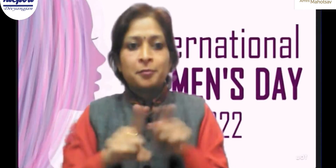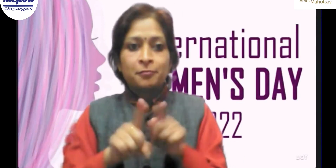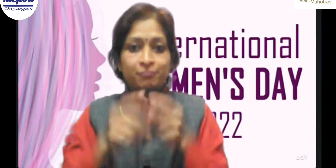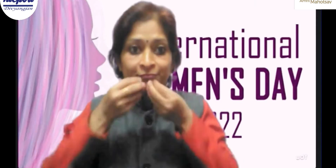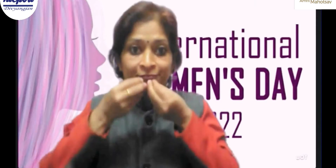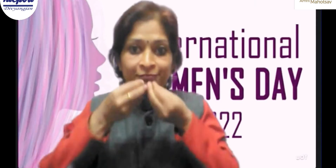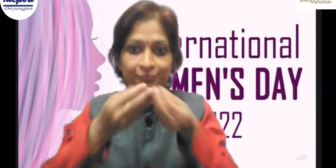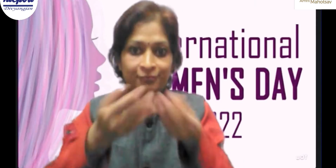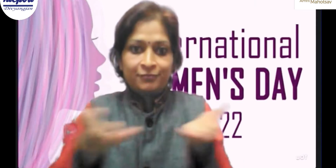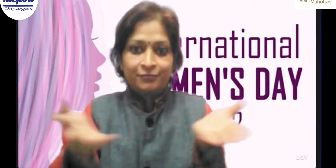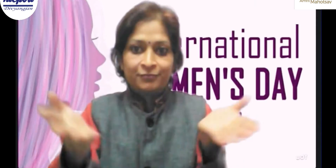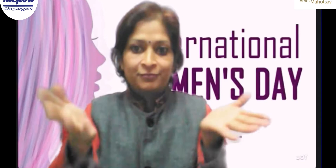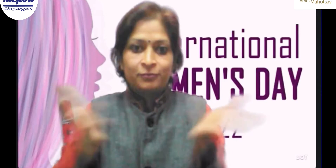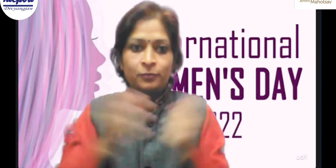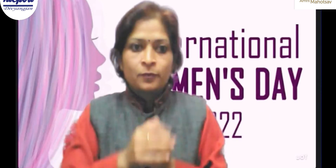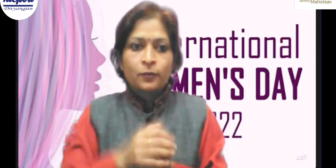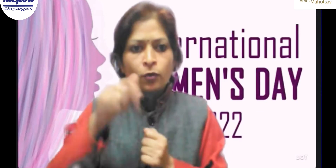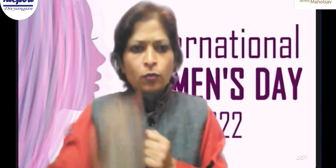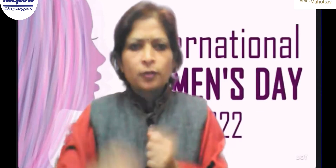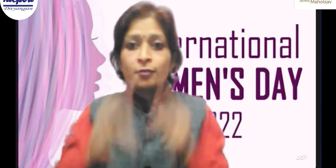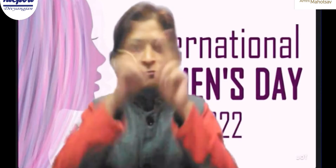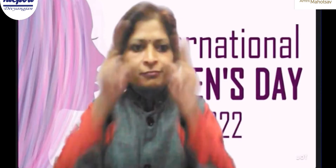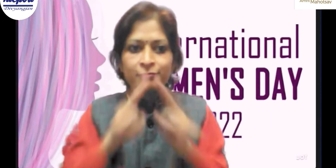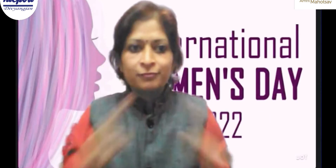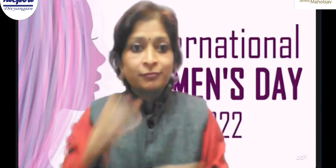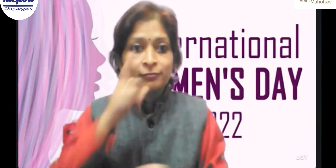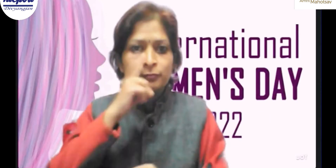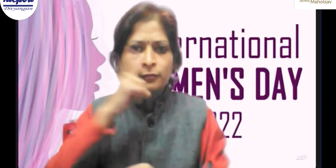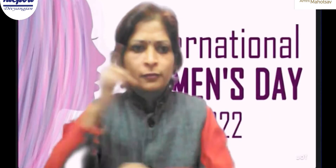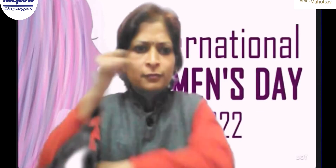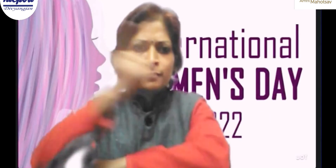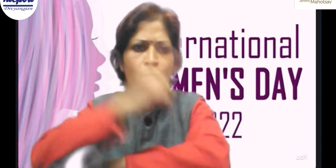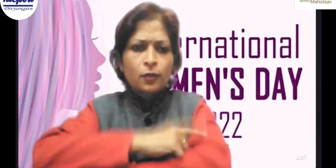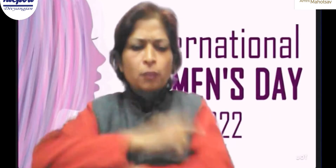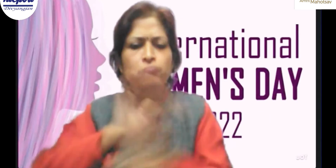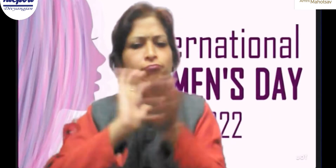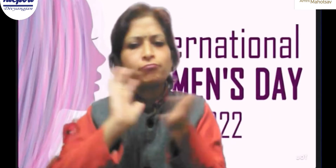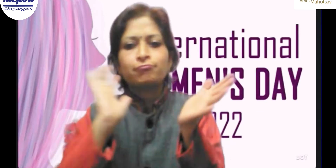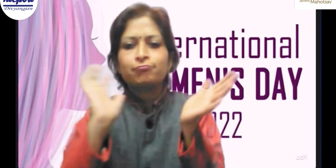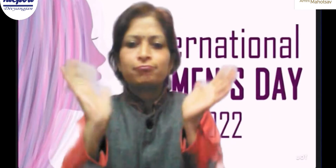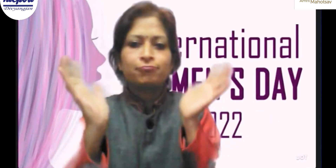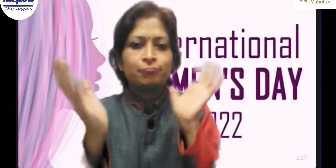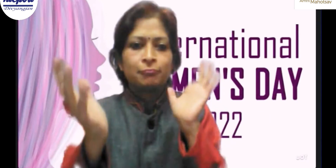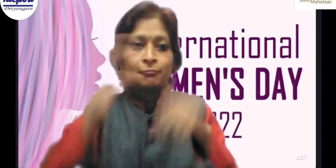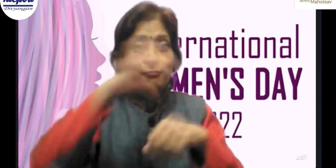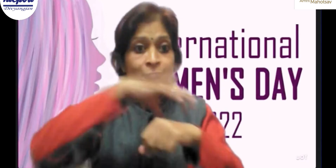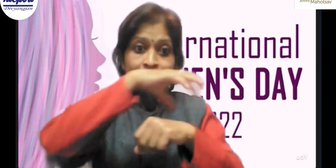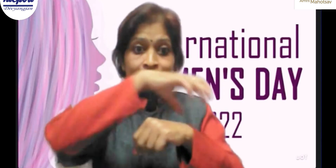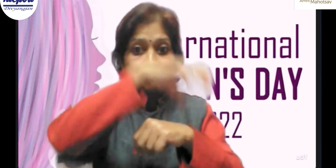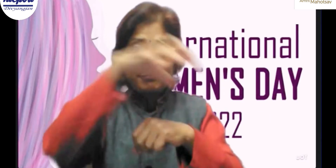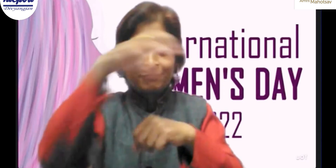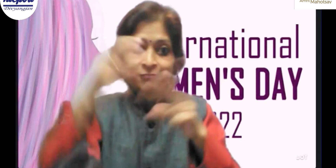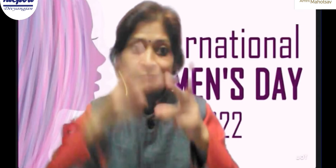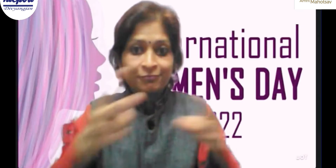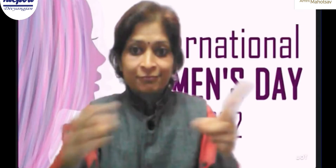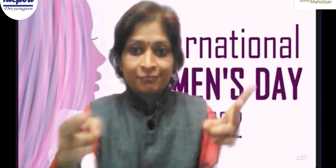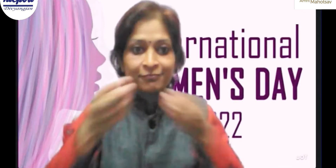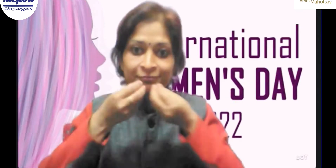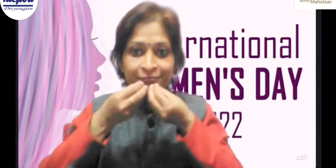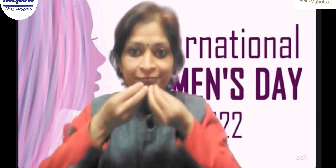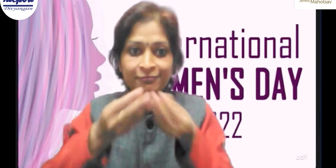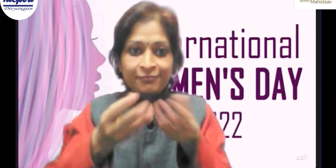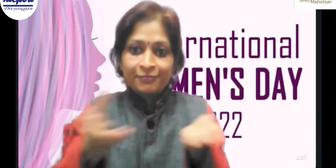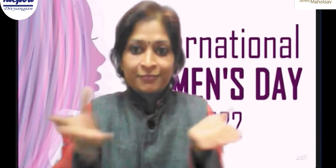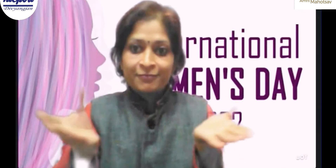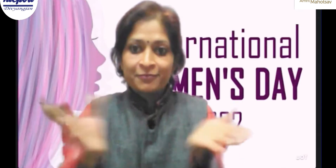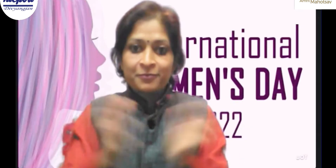के रूप में मनाया जाता है। यह अंतर्राष्ट्रीय महिला दिवस पूरे विश्व में सभी देशों में